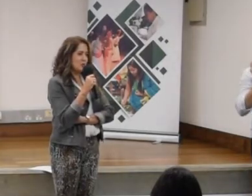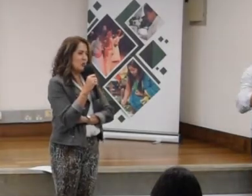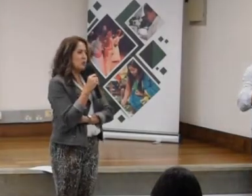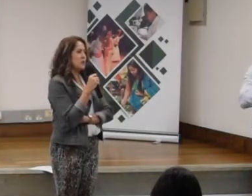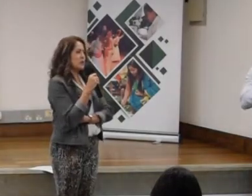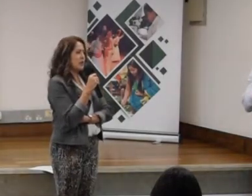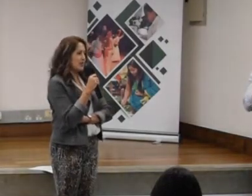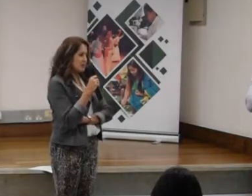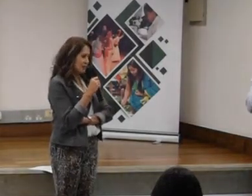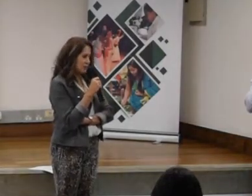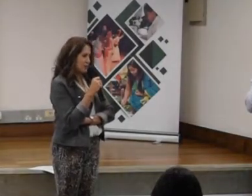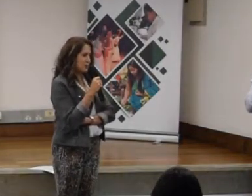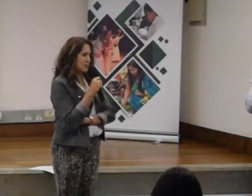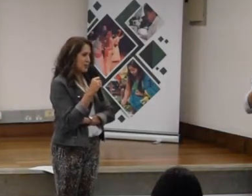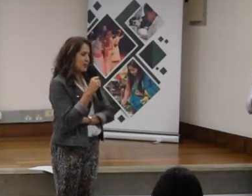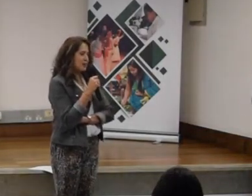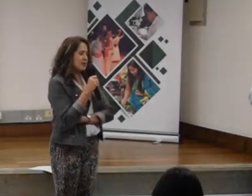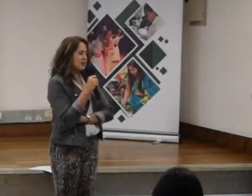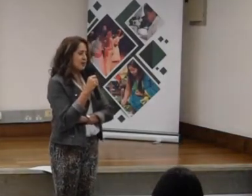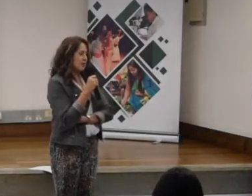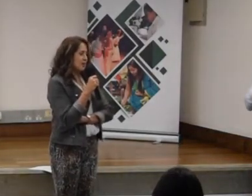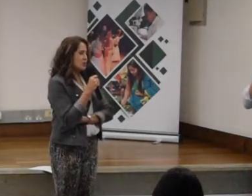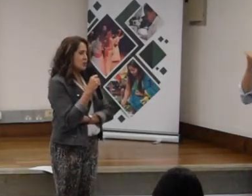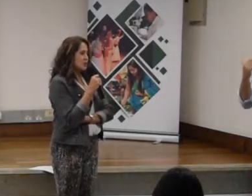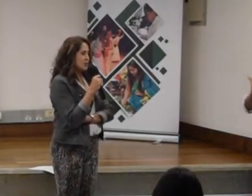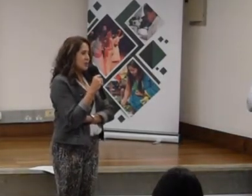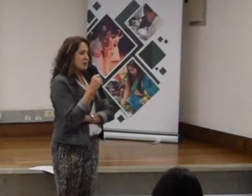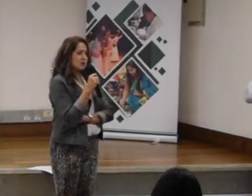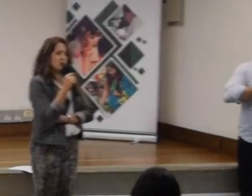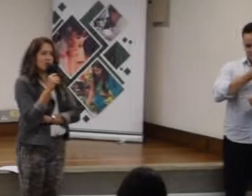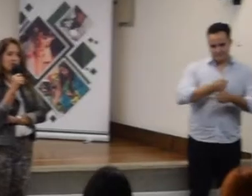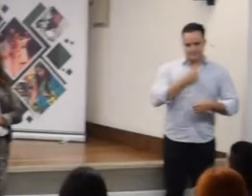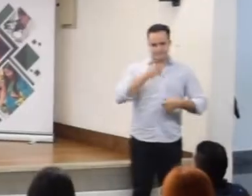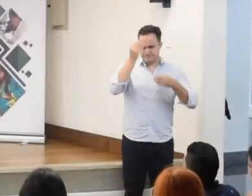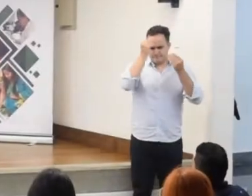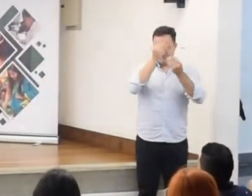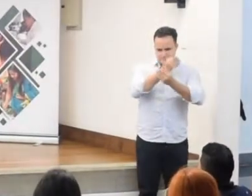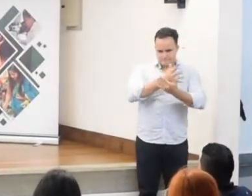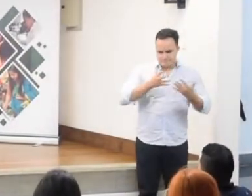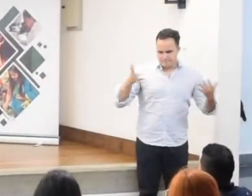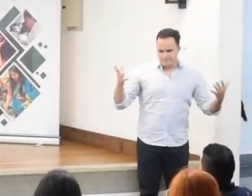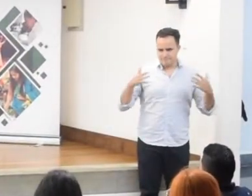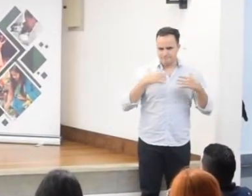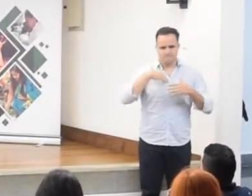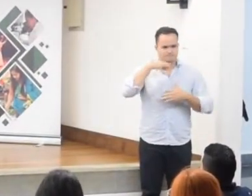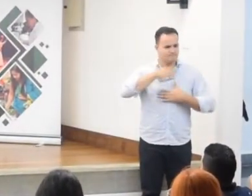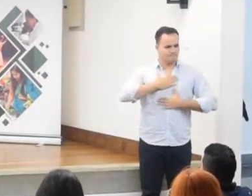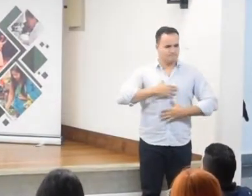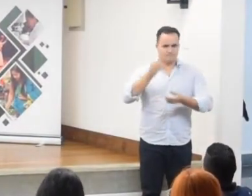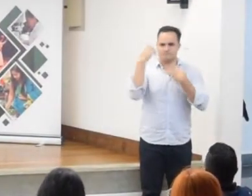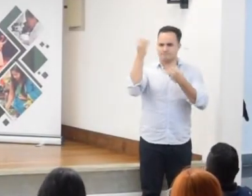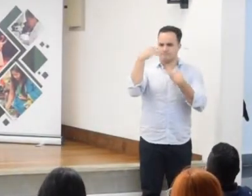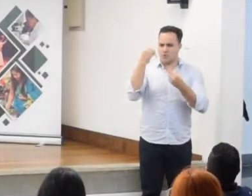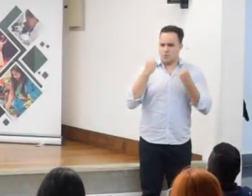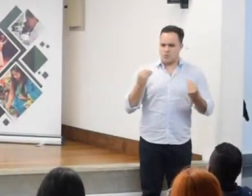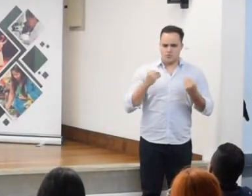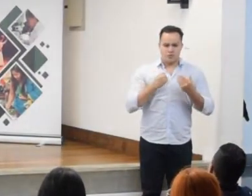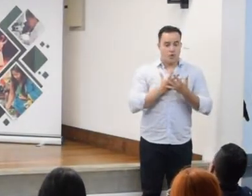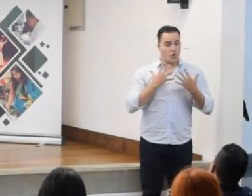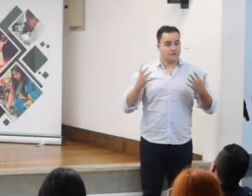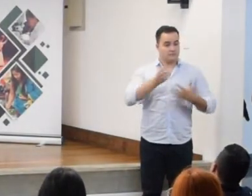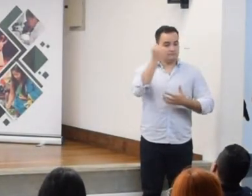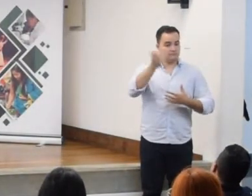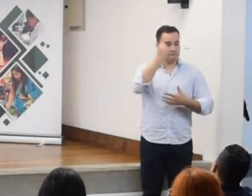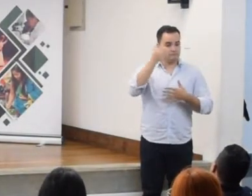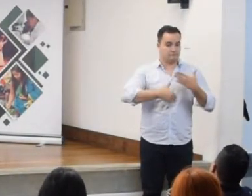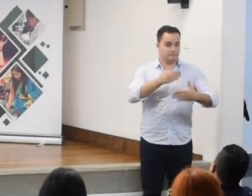ustedes un feliz año, que tengan muchas bendiciones, que sea un año muy próspero a nivel